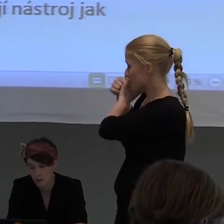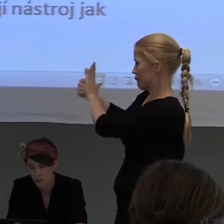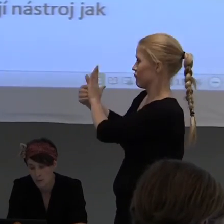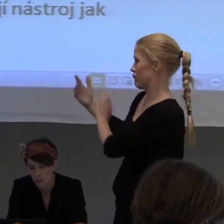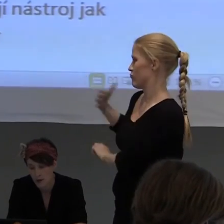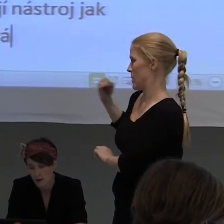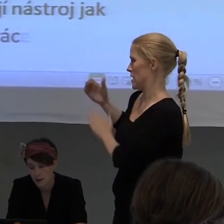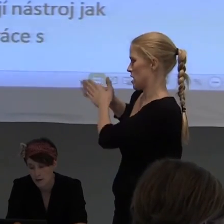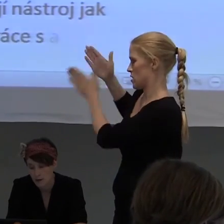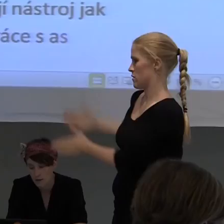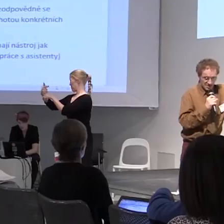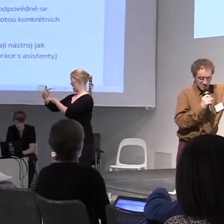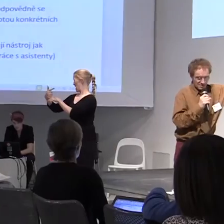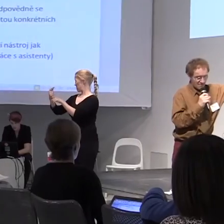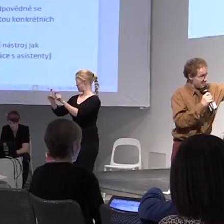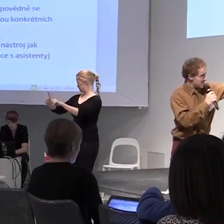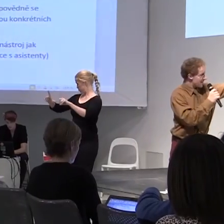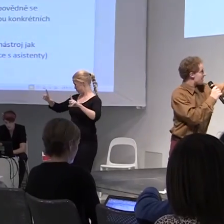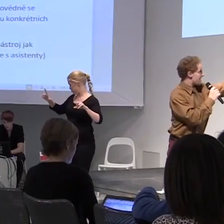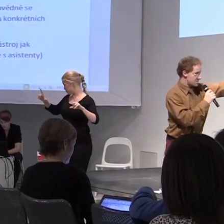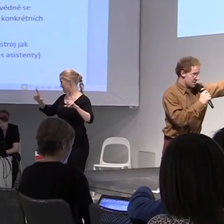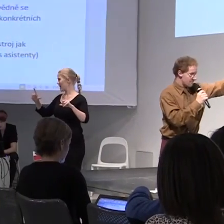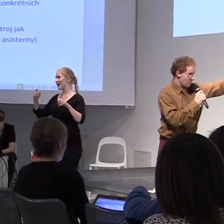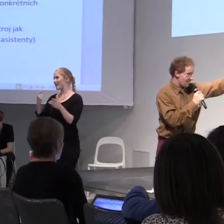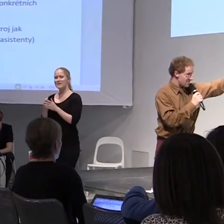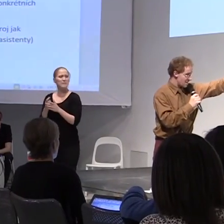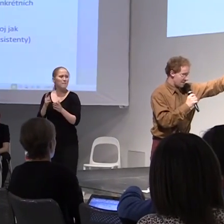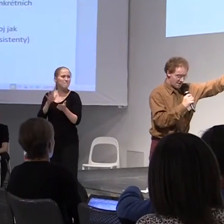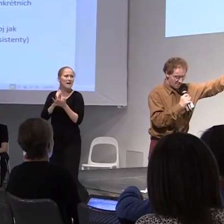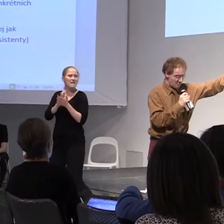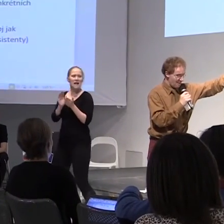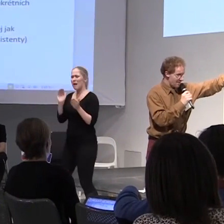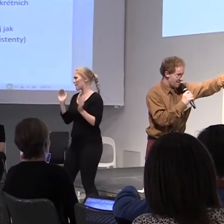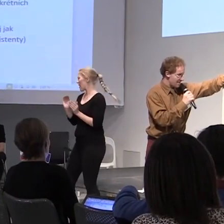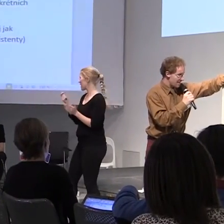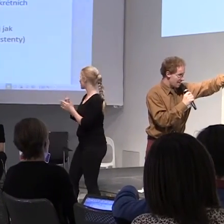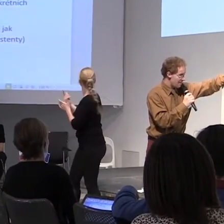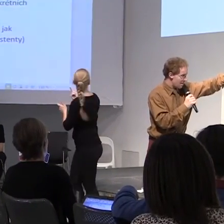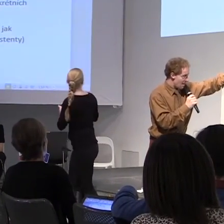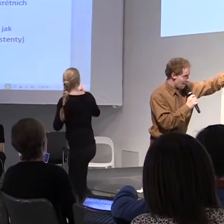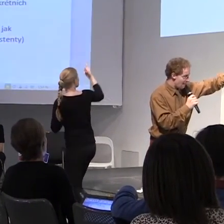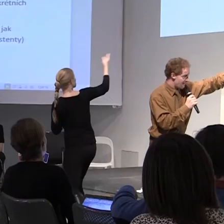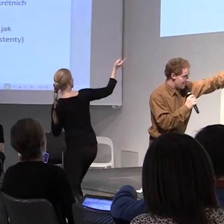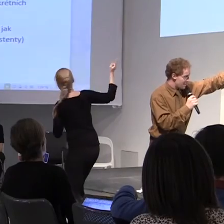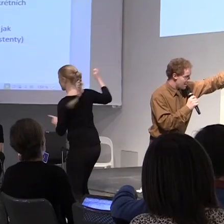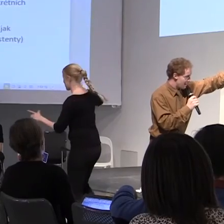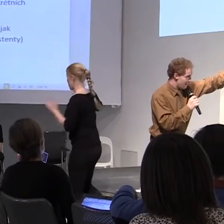který nejednou ti ředitel si uvědomuje. Takže my jsme vyšli tady z těch tří postaviček, které nás provázejí celý den